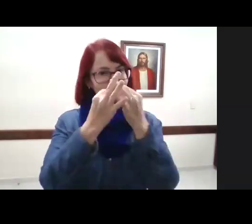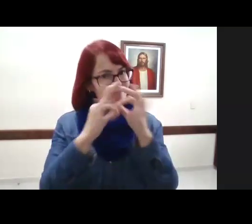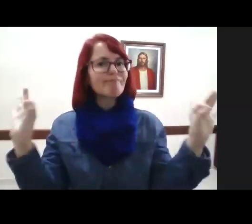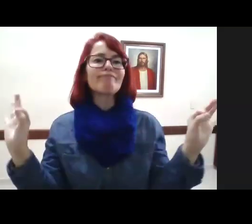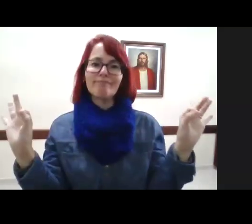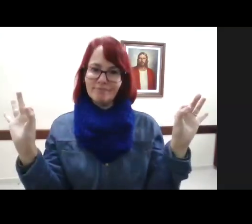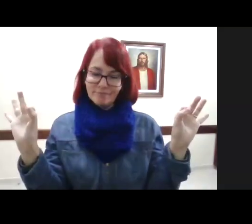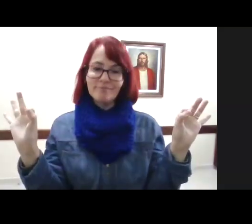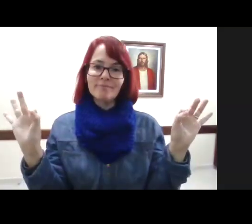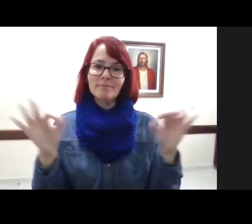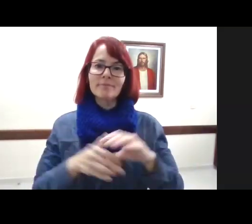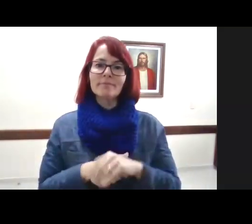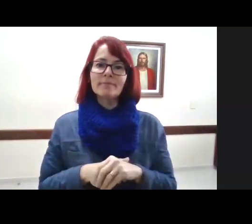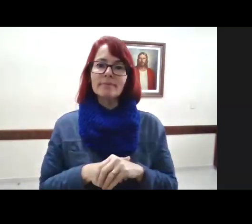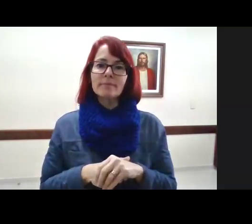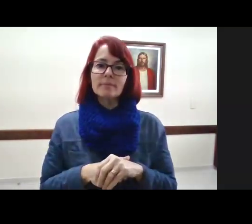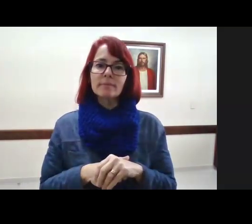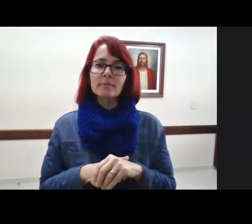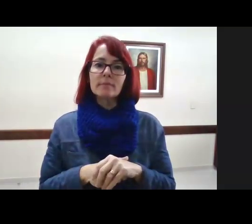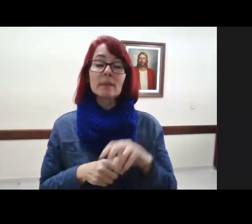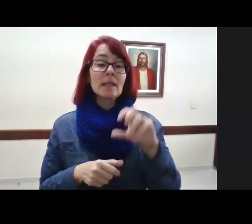E, e tudo aquilo que